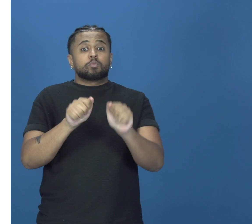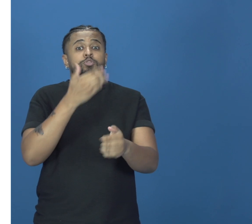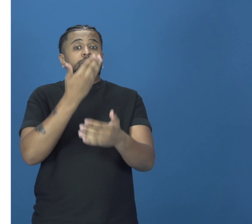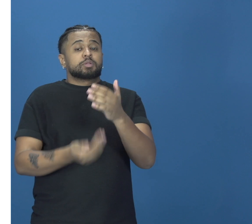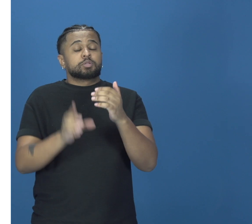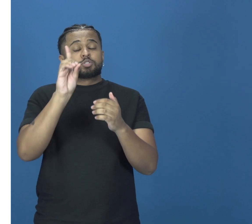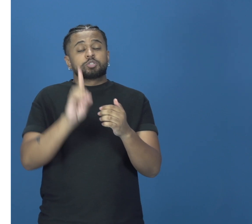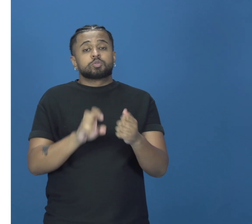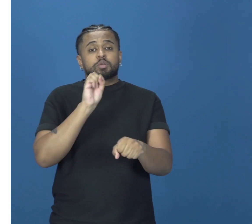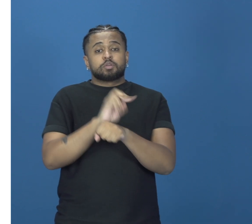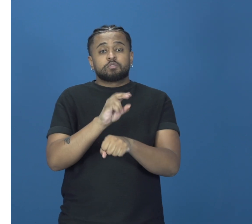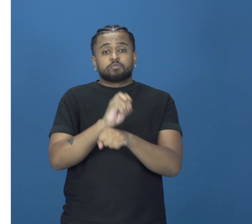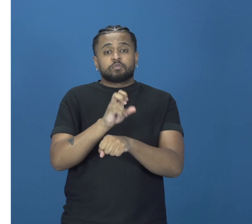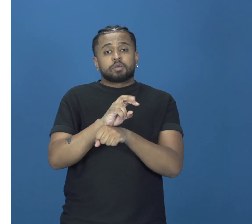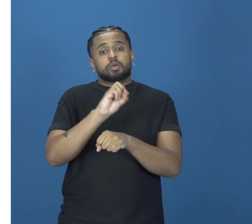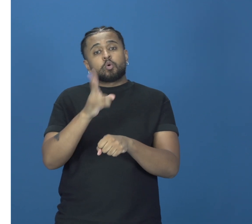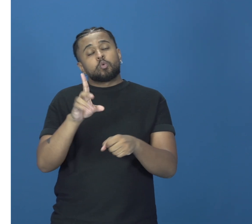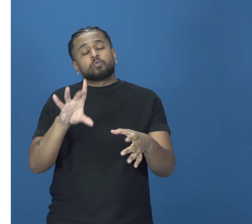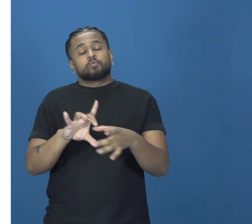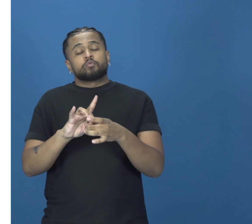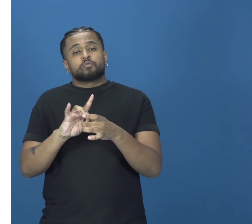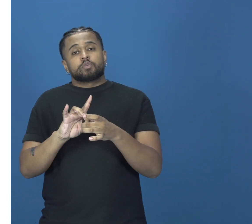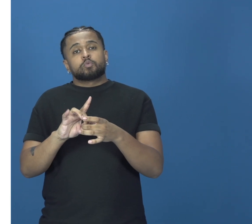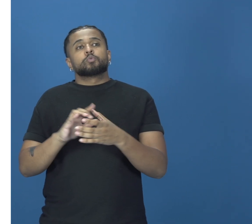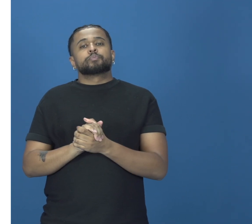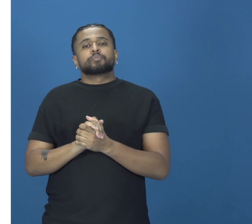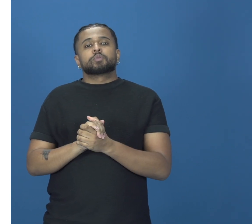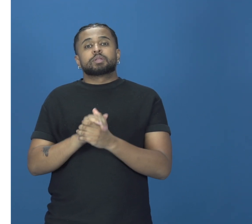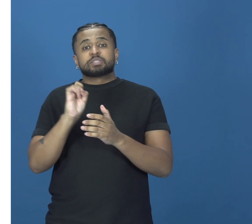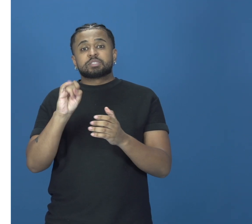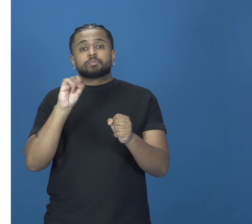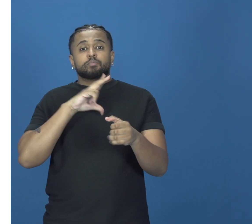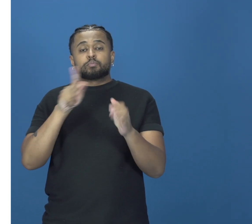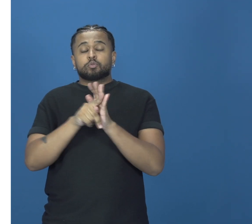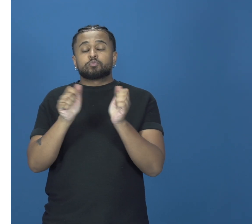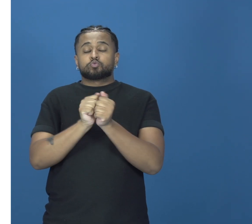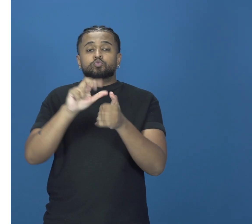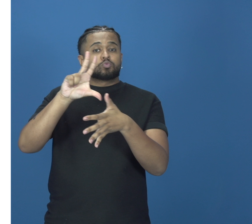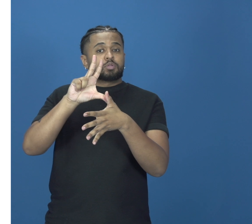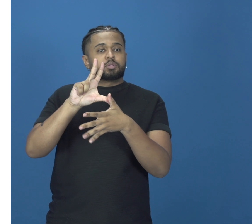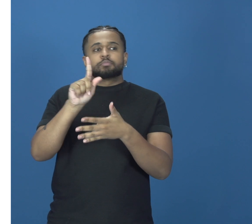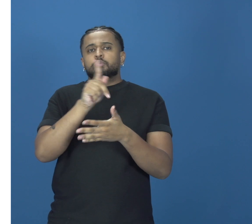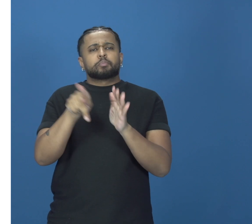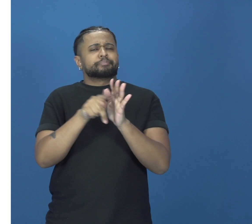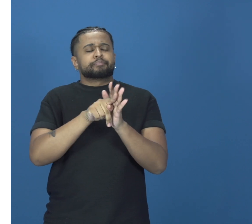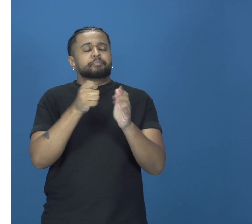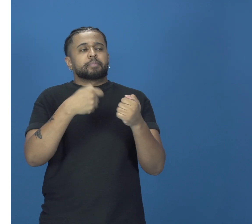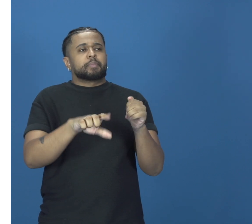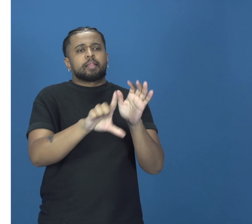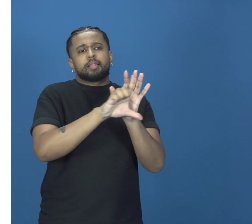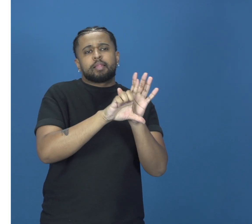perda do direito à vaga e ou vínculo adquirido junto à UNILA, sem prejuízo das sanções